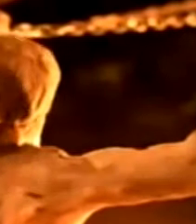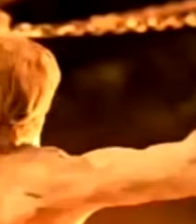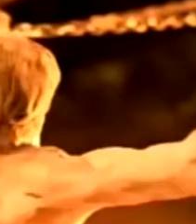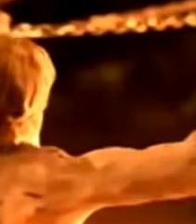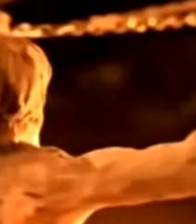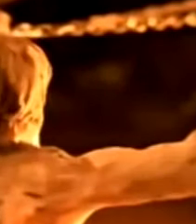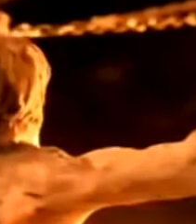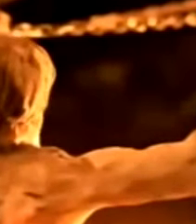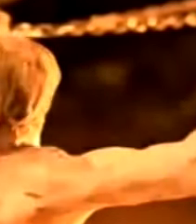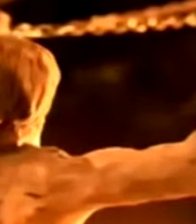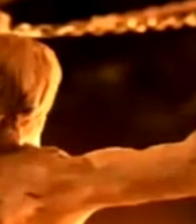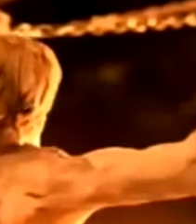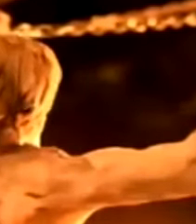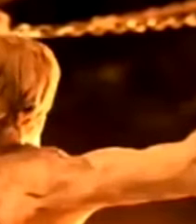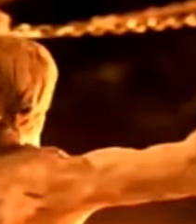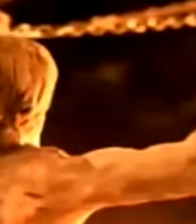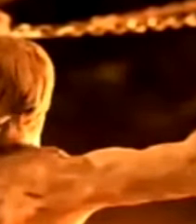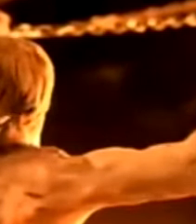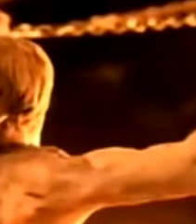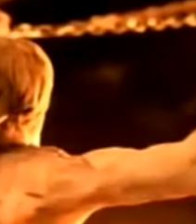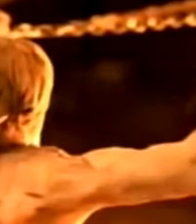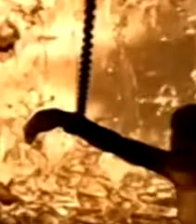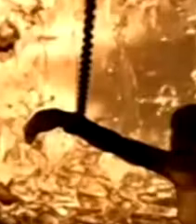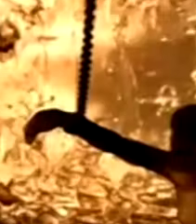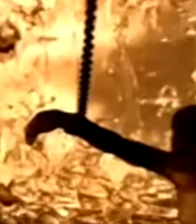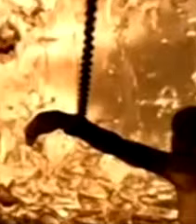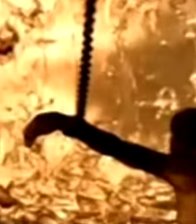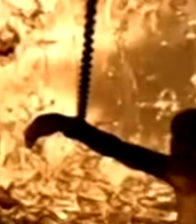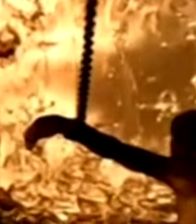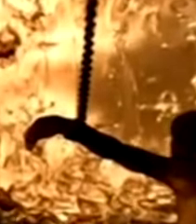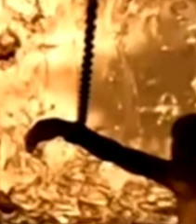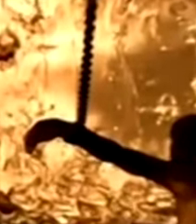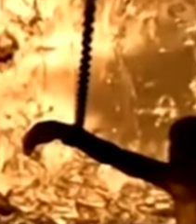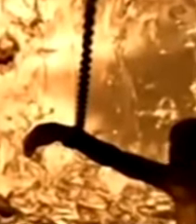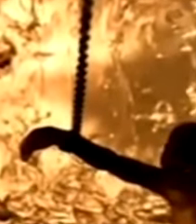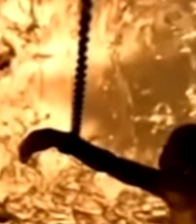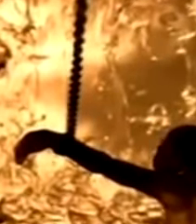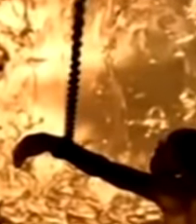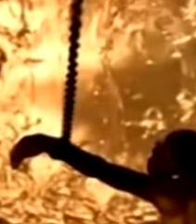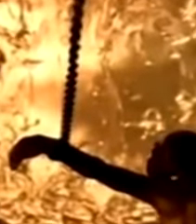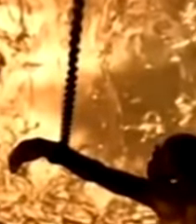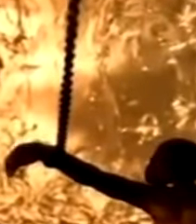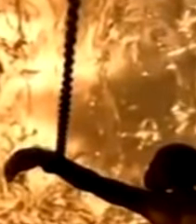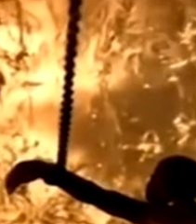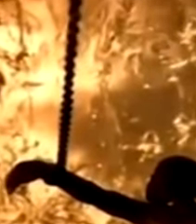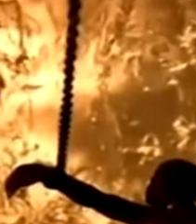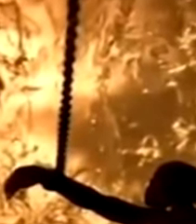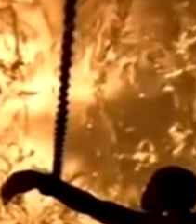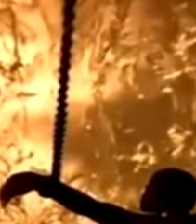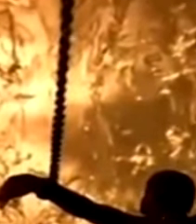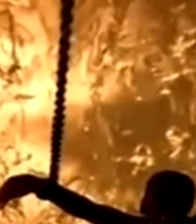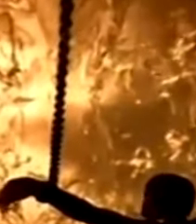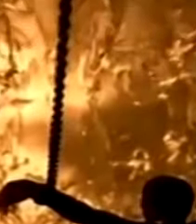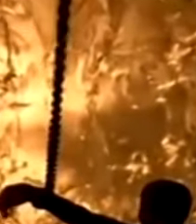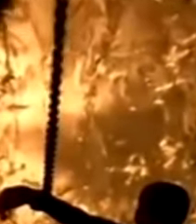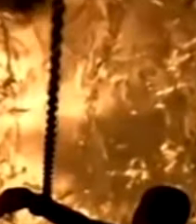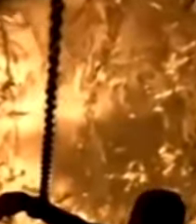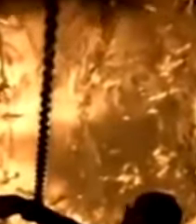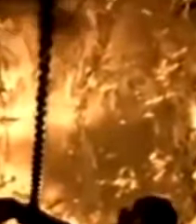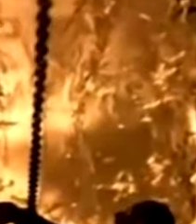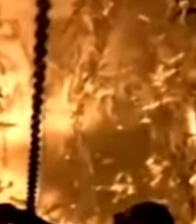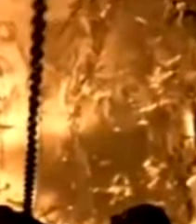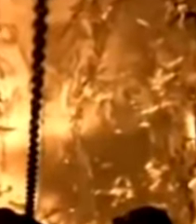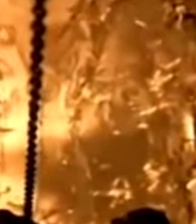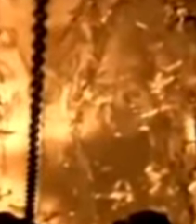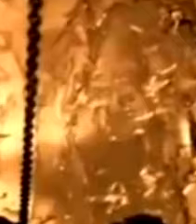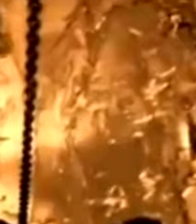as coisas. Sua voz é um eco distorcido e seu corpo uma sombra grotesca.